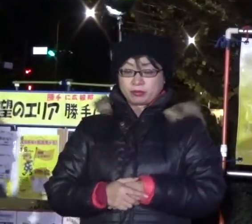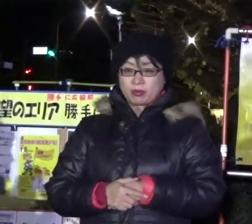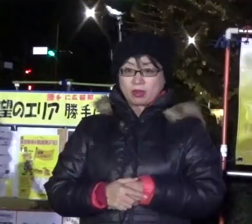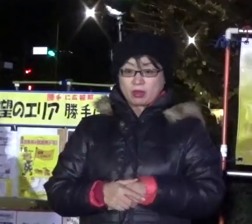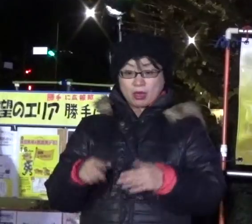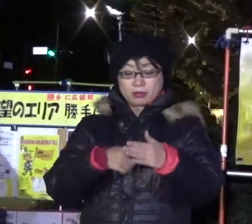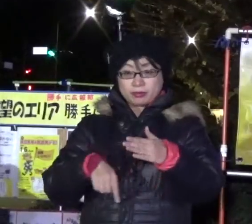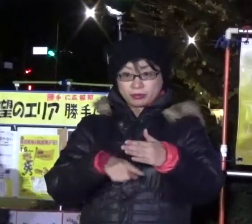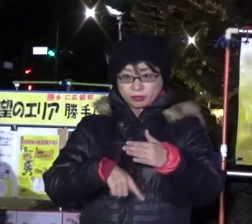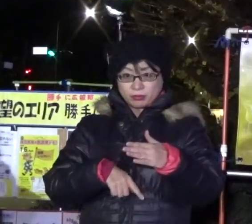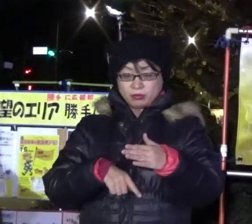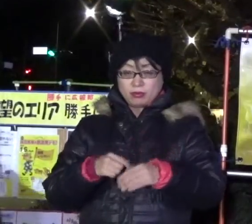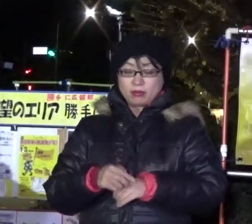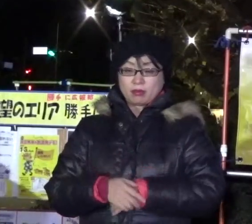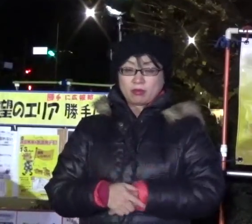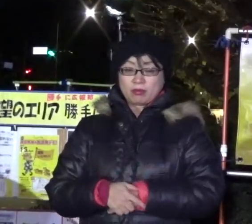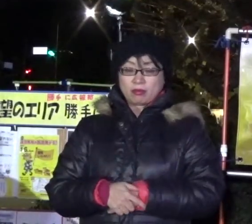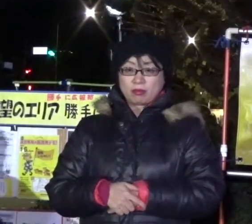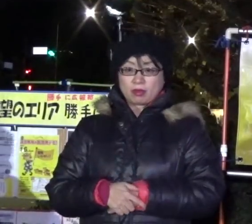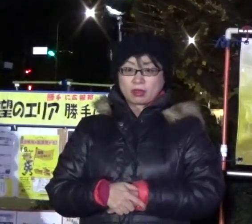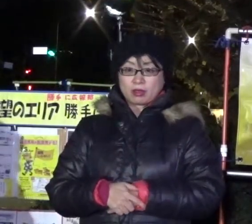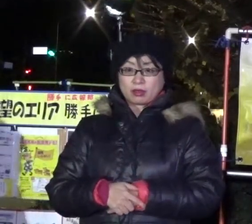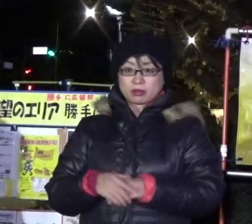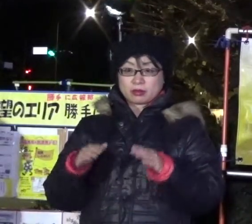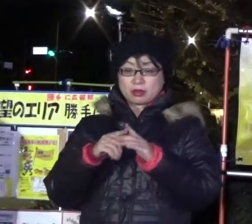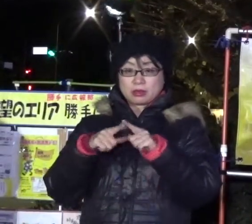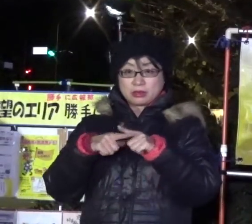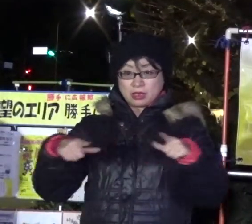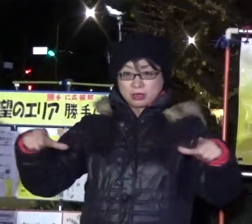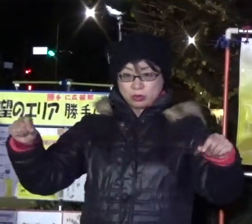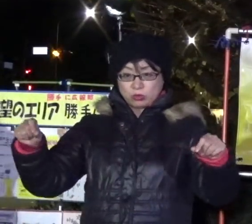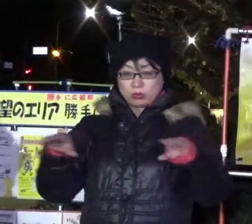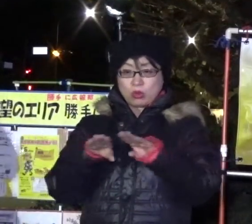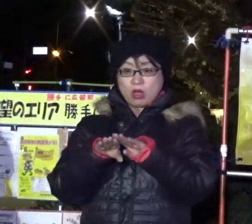ですね、これ全国平均で